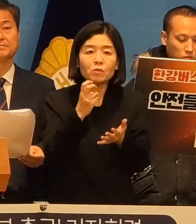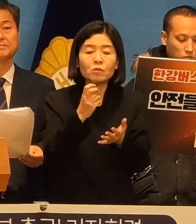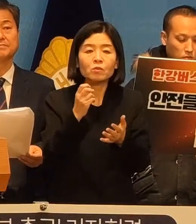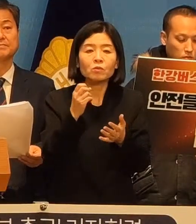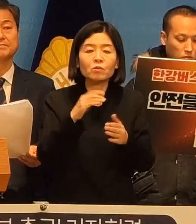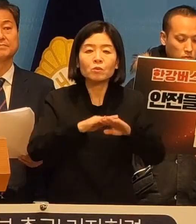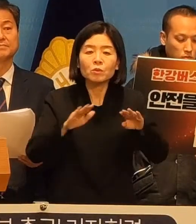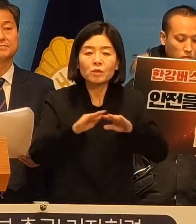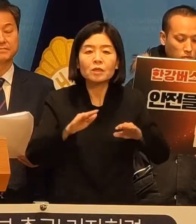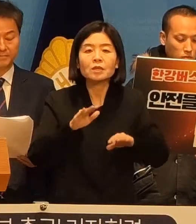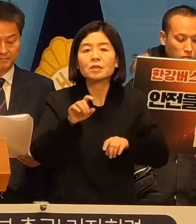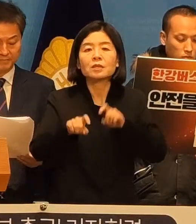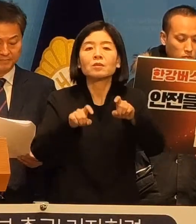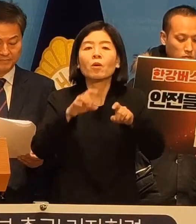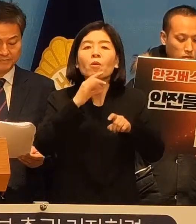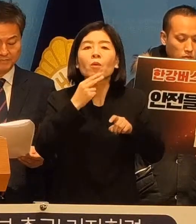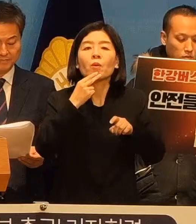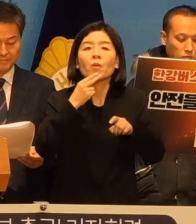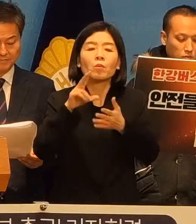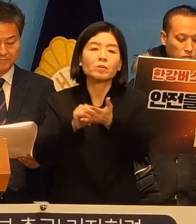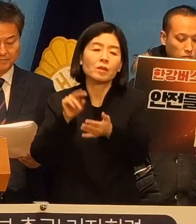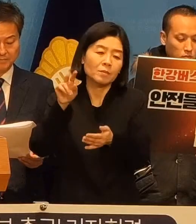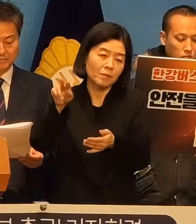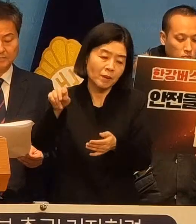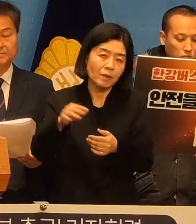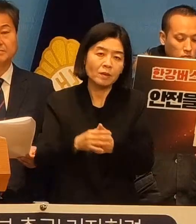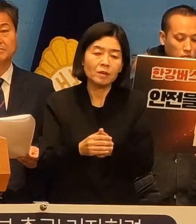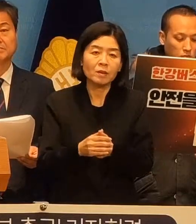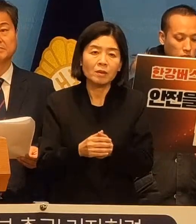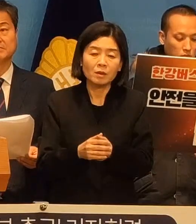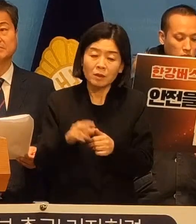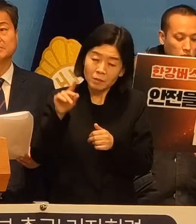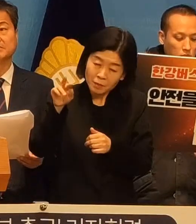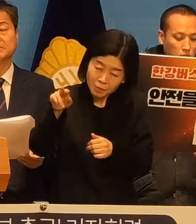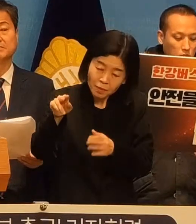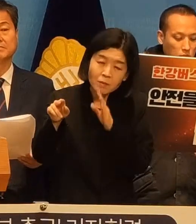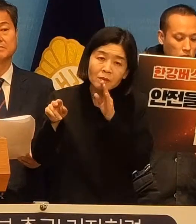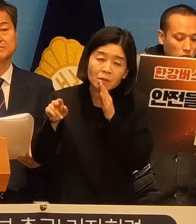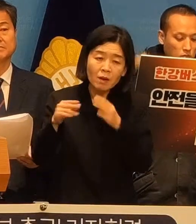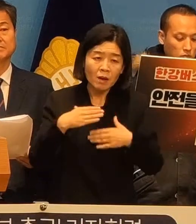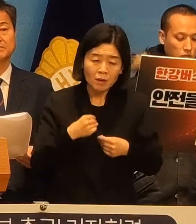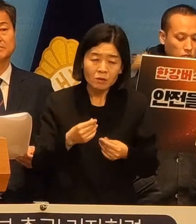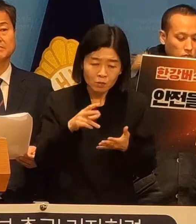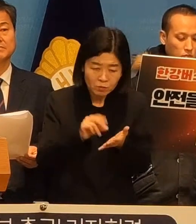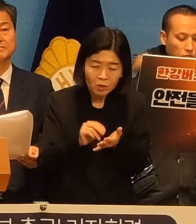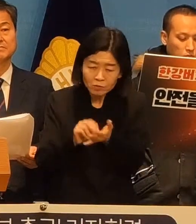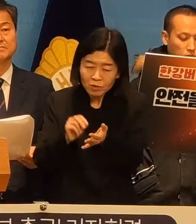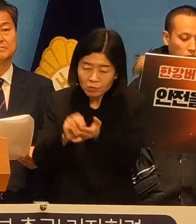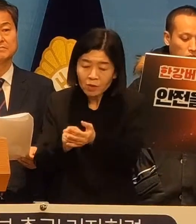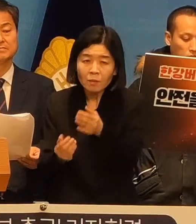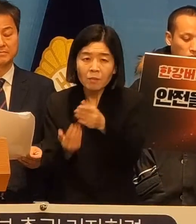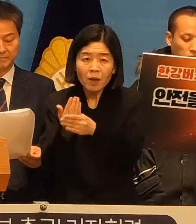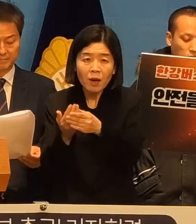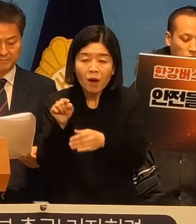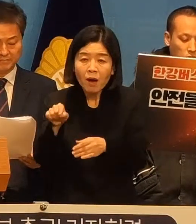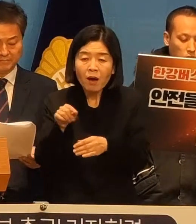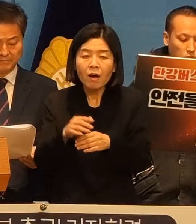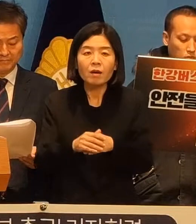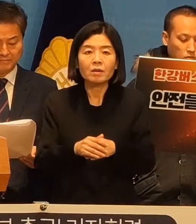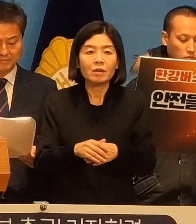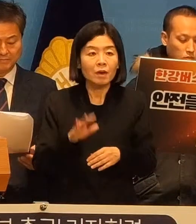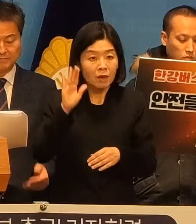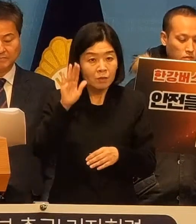지적됐습니다. 정부와 합동점검까지 했음에도 불구하고 이렇게 많은 안전관리 문제가 드러났다는 사실은 이 사업을